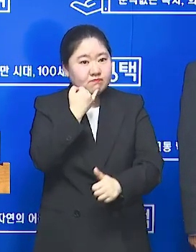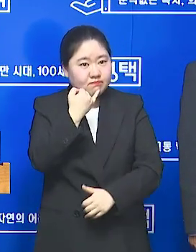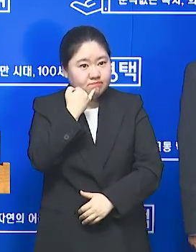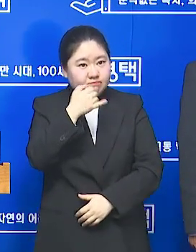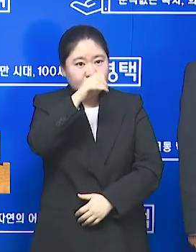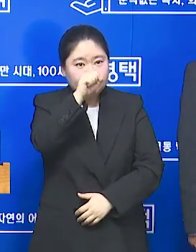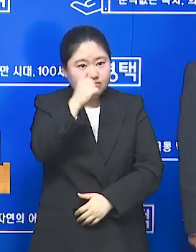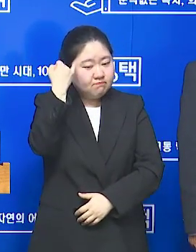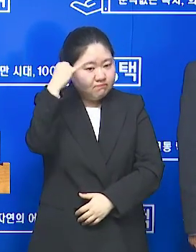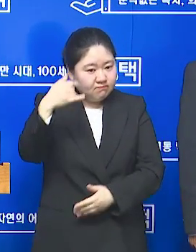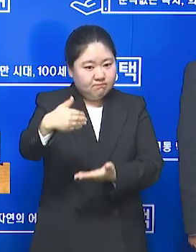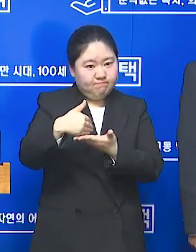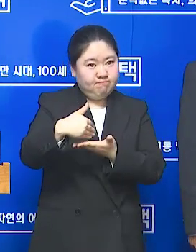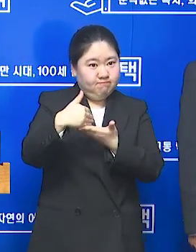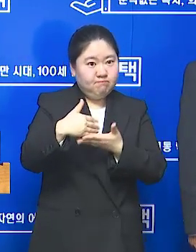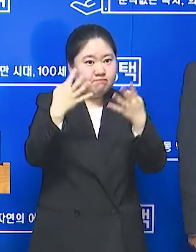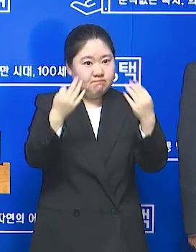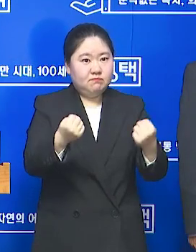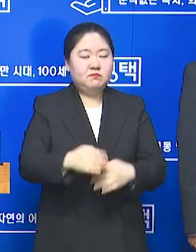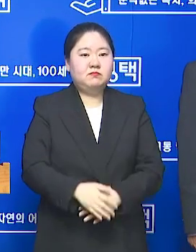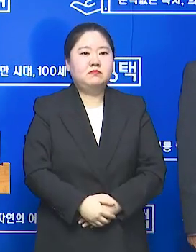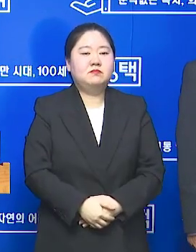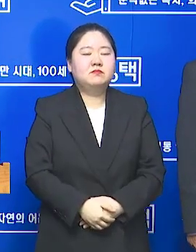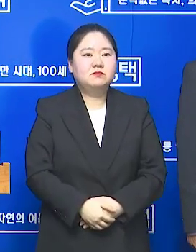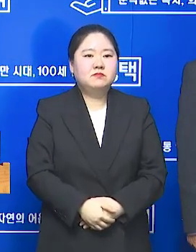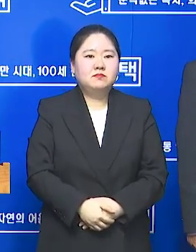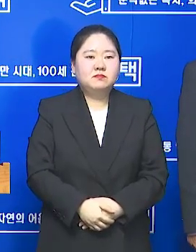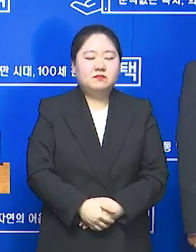좋겠다는 의견을 많이 주셨습니다.